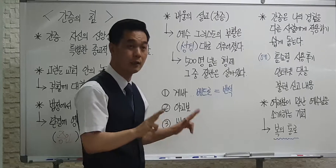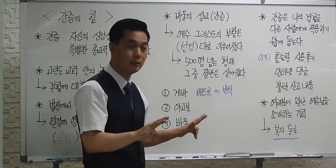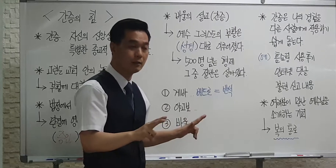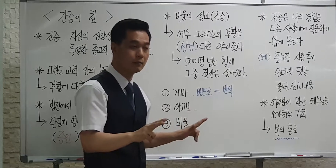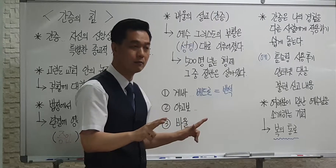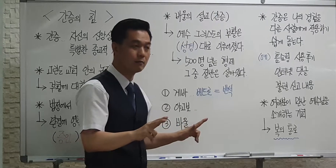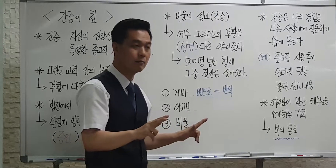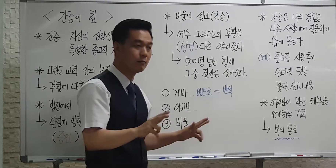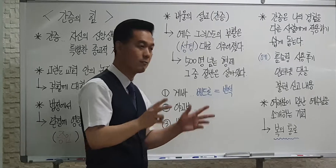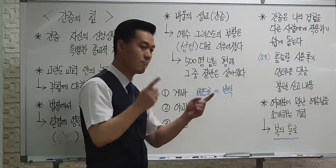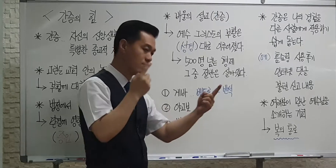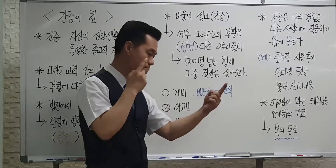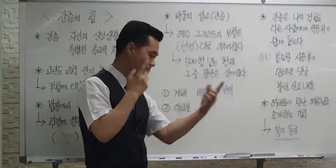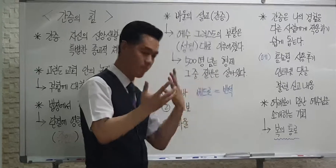이제는,